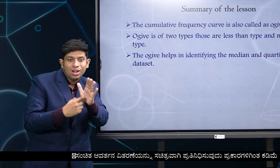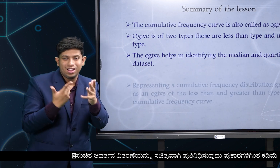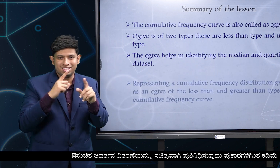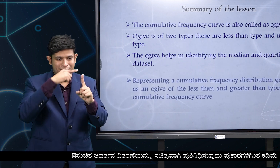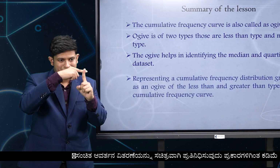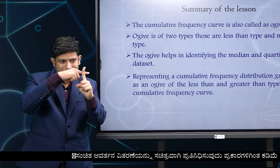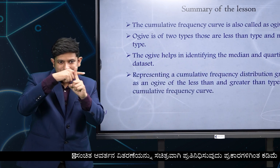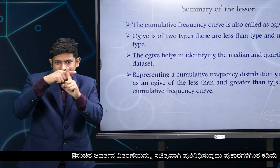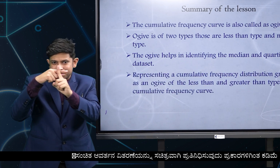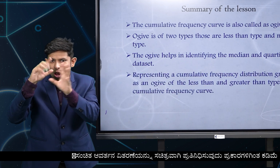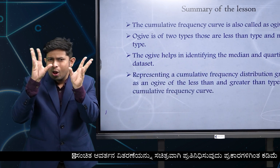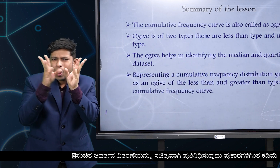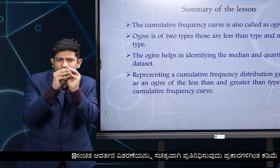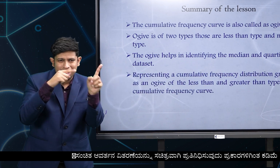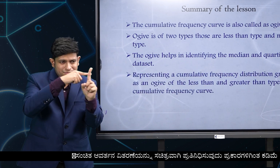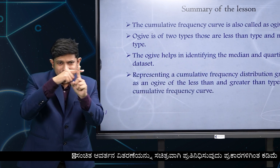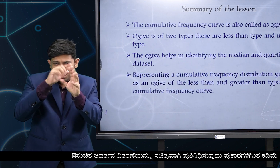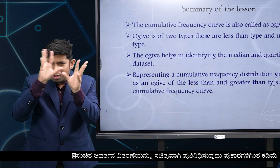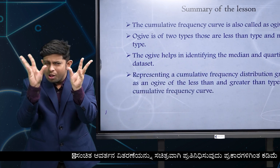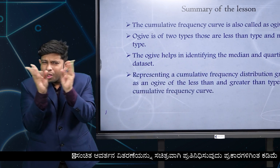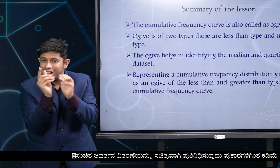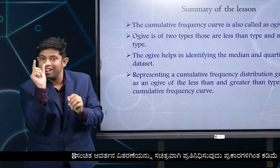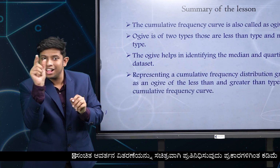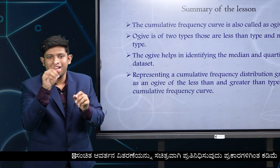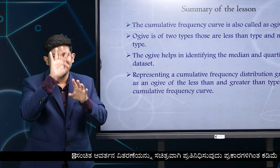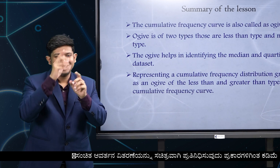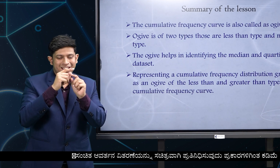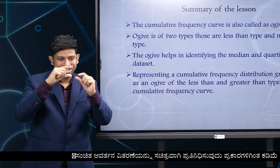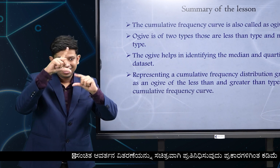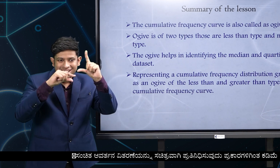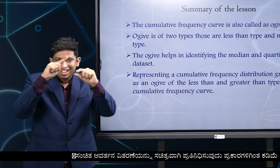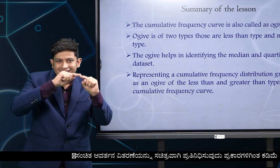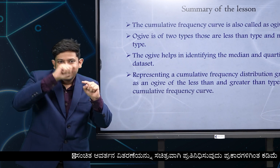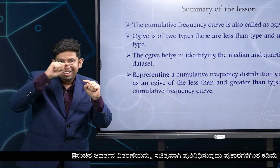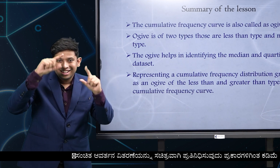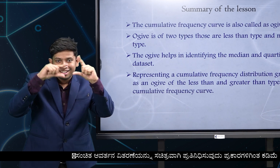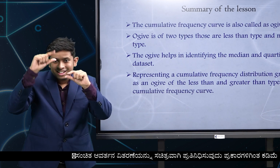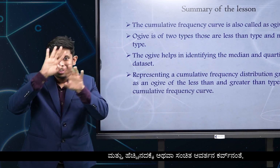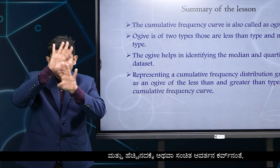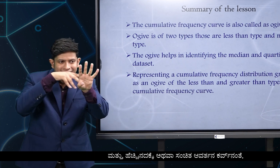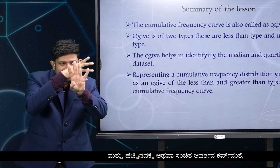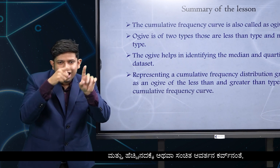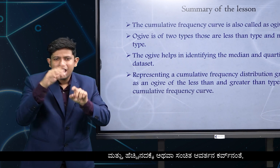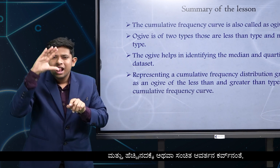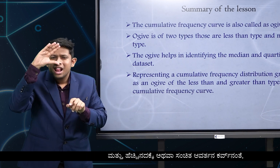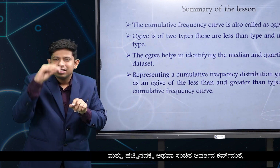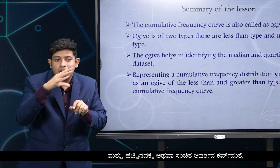ಸಂಚಿತ ಆವರ್ತನ ವಿತರಣೆಯನ್ನು ಸಚಿತ್ರವಾಗಿ ಪ್ರತಿನಿಧಿಸುವುದು ಪ್ರಕಾರಗಳಿಗಿಂತ ಕಡಿಮೆ ಮತ್ತು ಹೆಚ್ಚಿನದಕ್ಕೆ